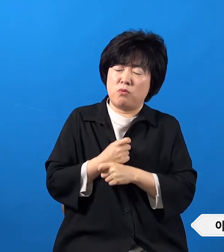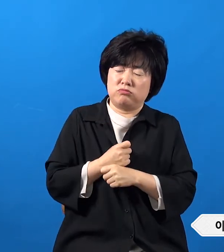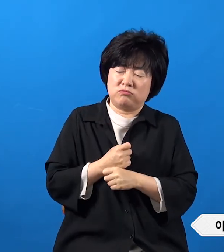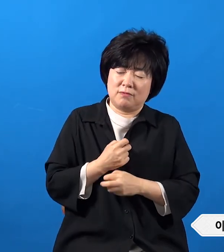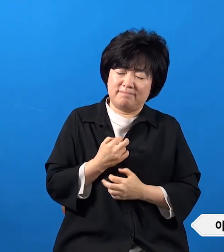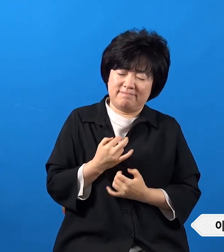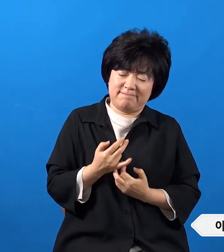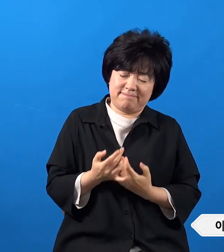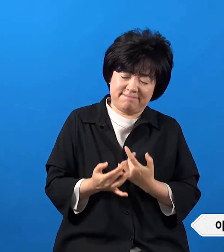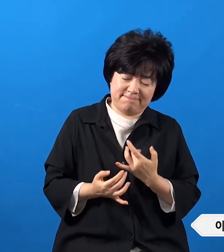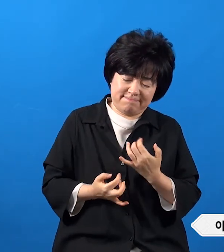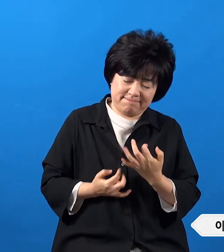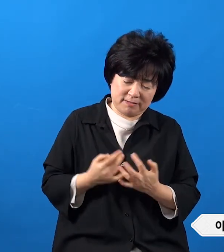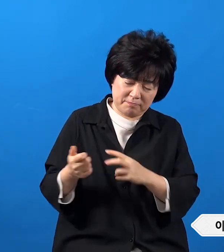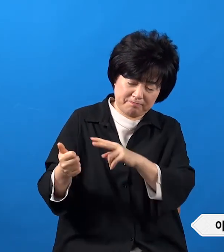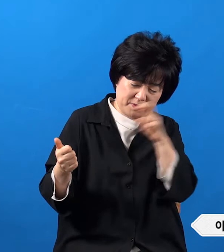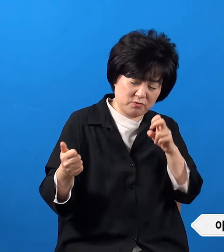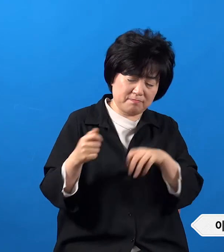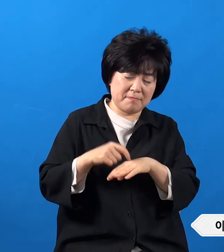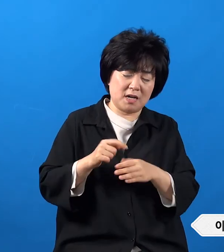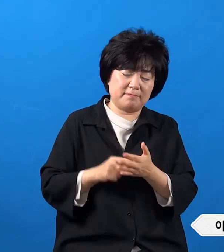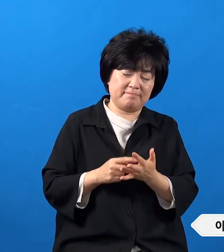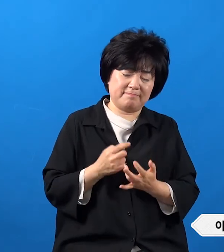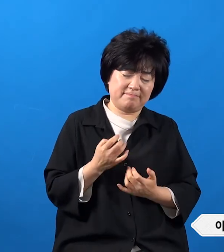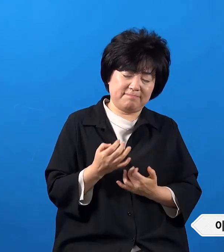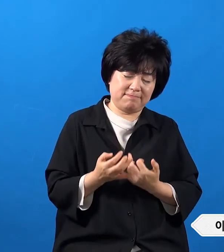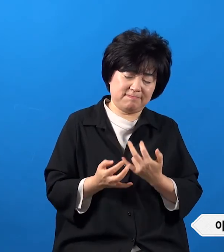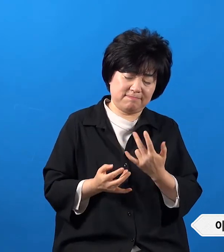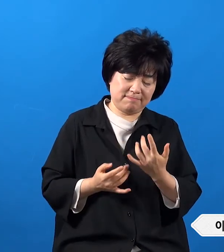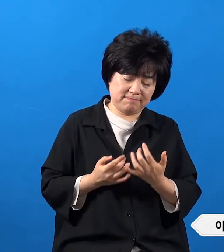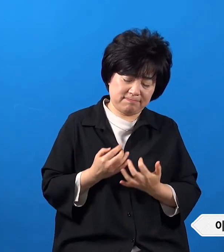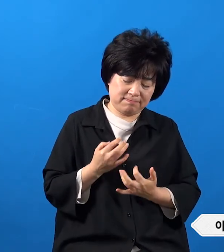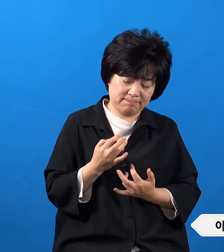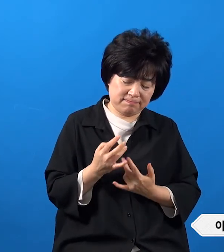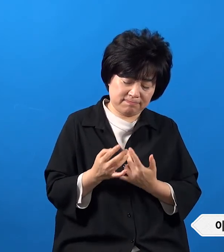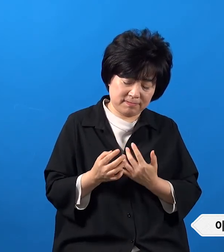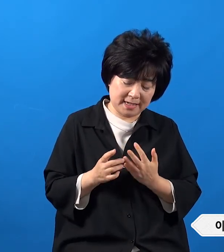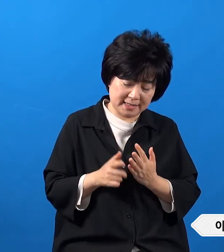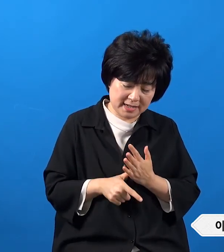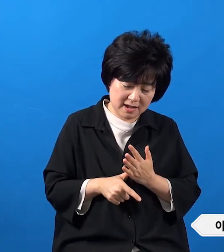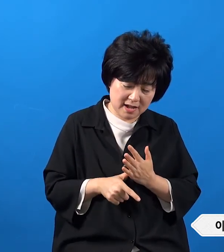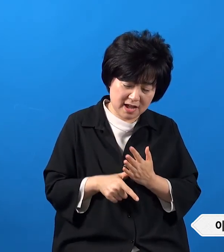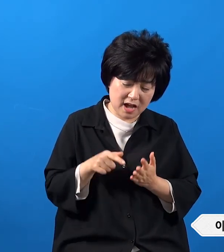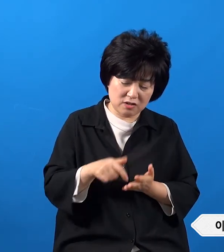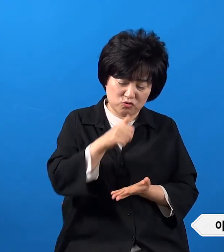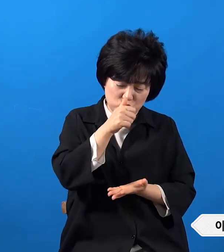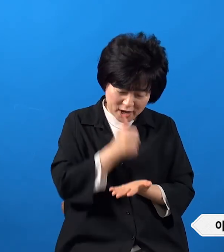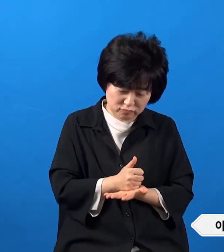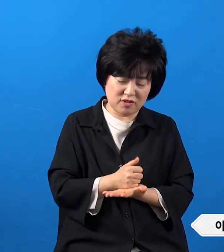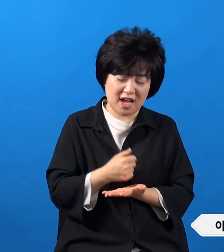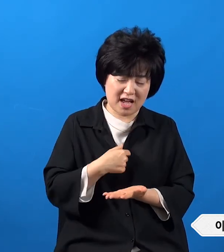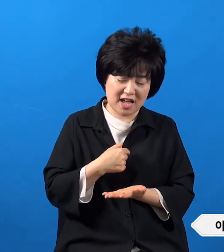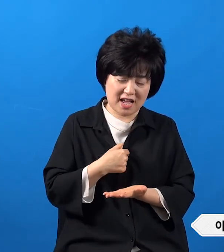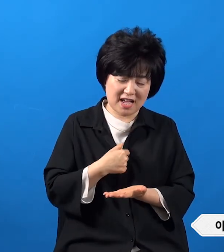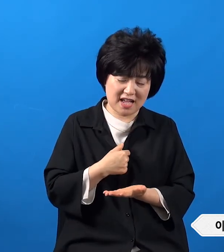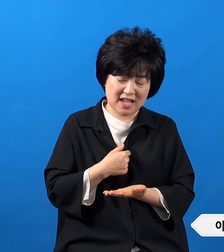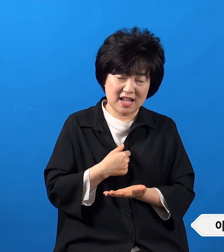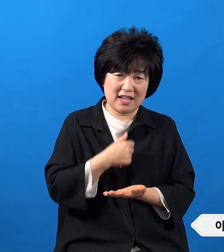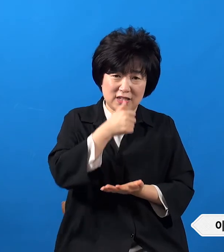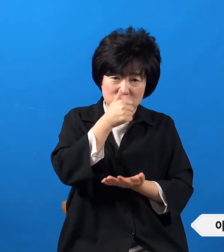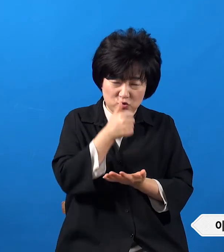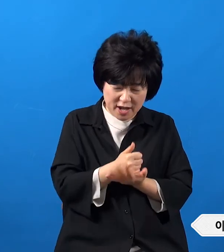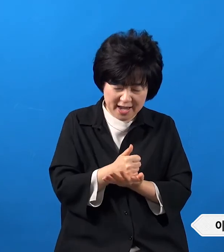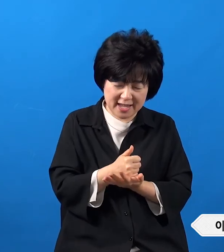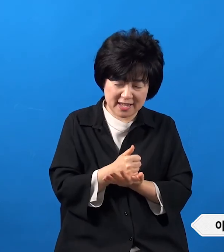들끓었다. 그러나 한순간 이것은 죄라는 것을 주님이 내게 말씀하셨다. 예수께서